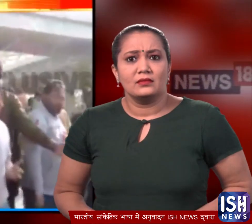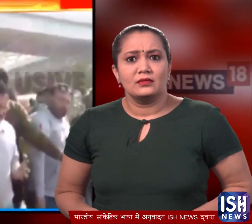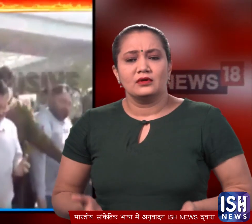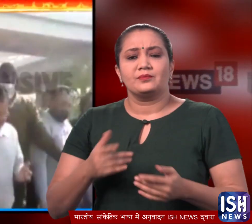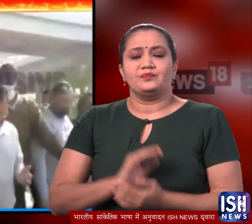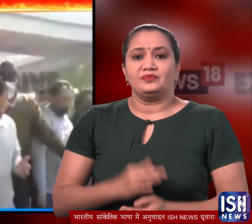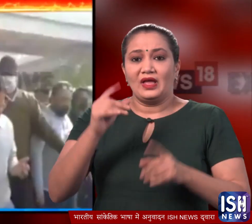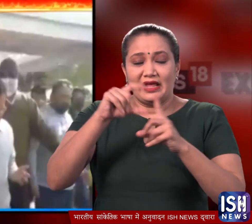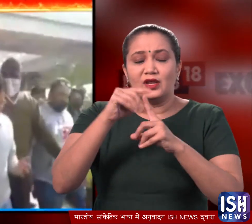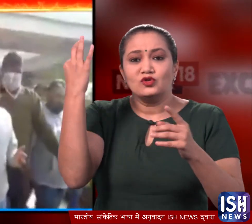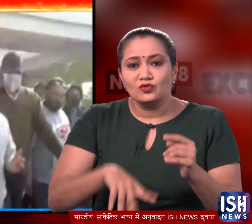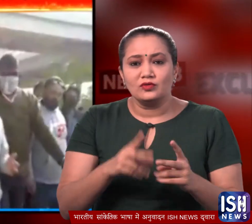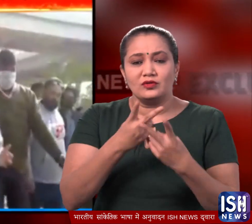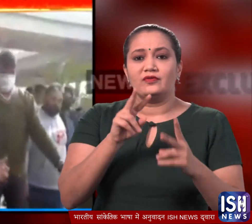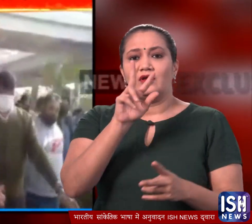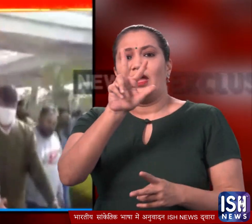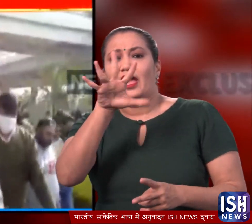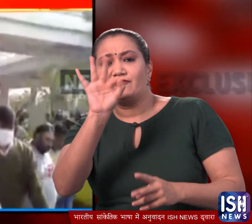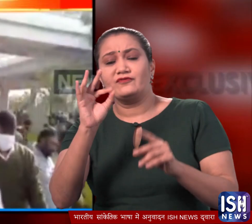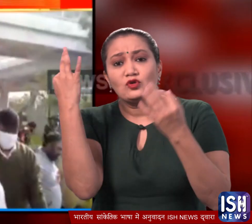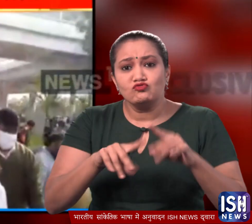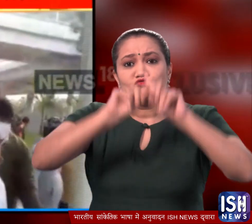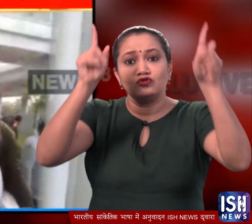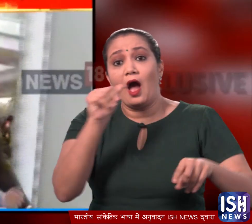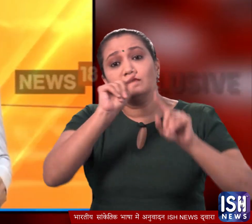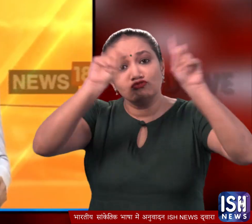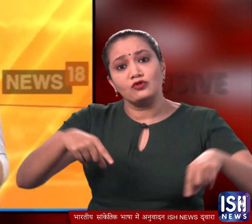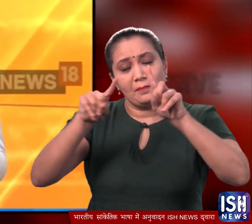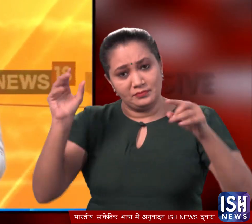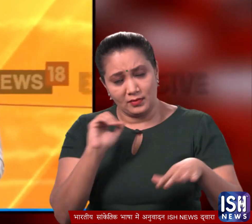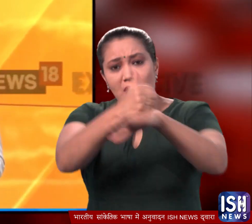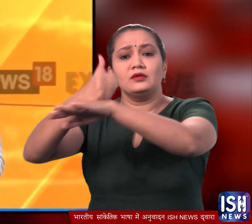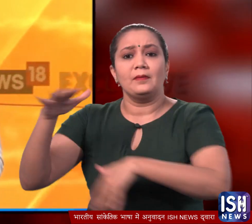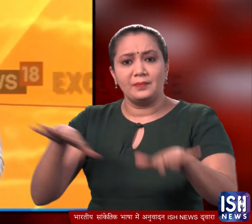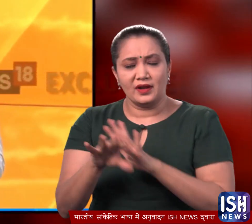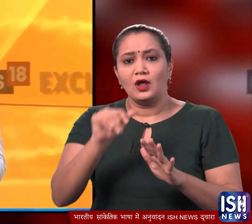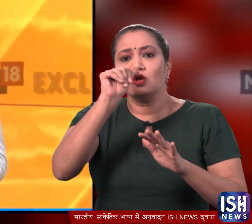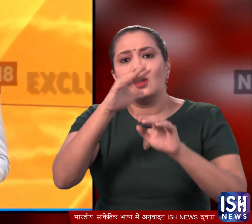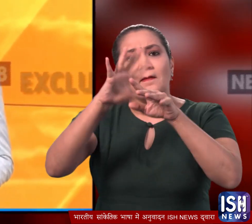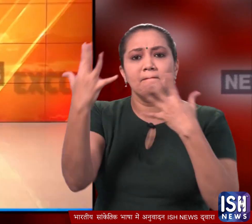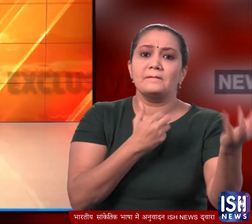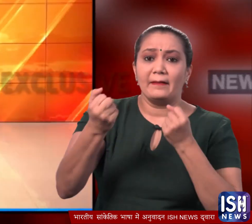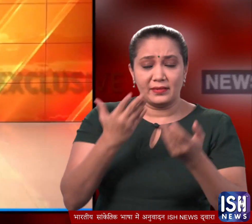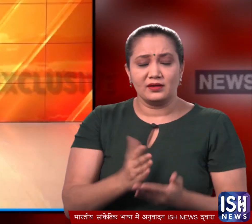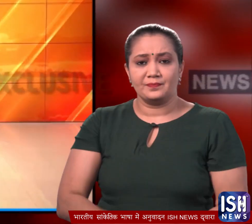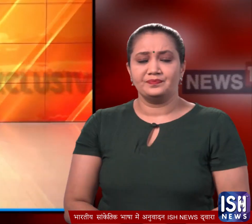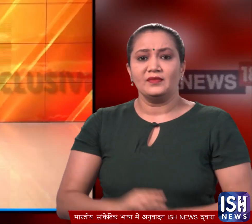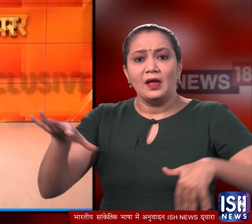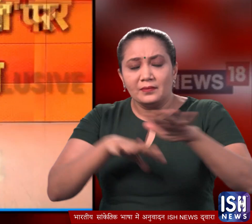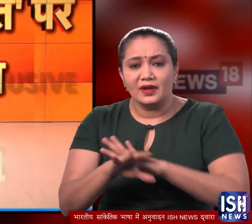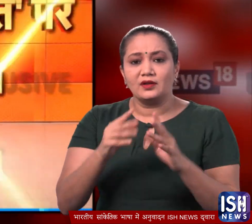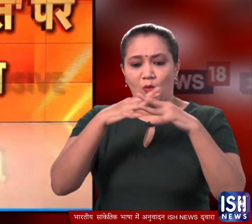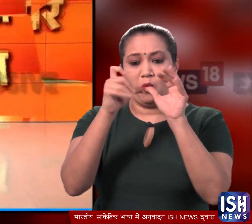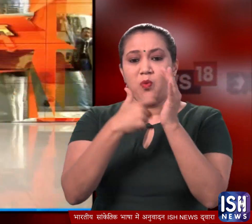के तहत करीब 850 नई शराब की दुकानें खोलने की तैयारी है, जहां से लोग शराब खरीद सकते हैं। इस नीति के तहत हर वार्ड में 3